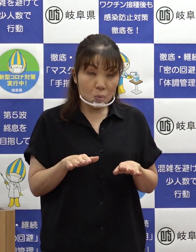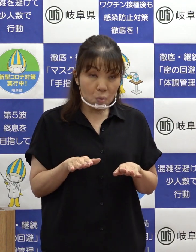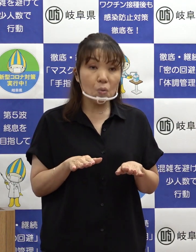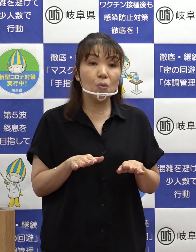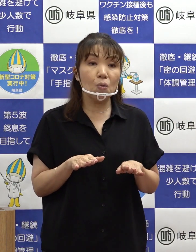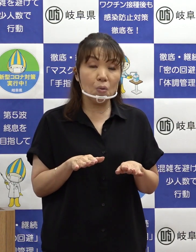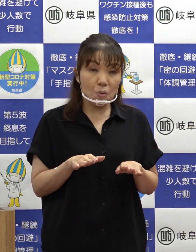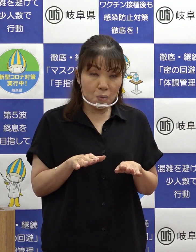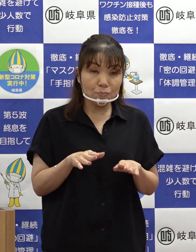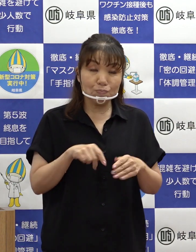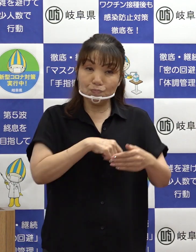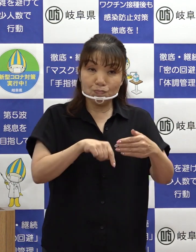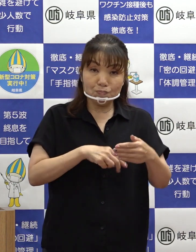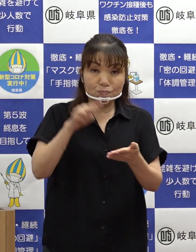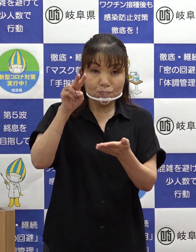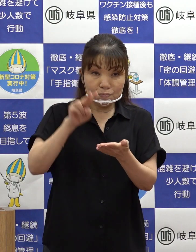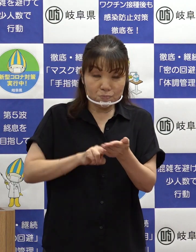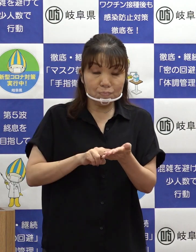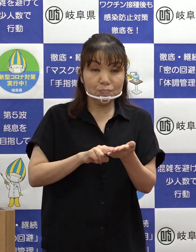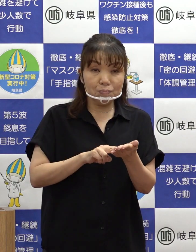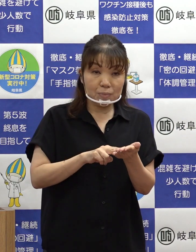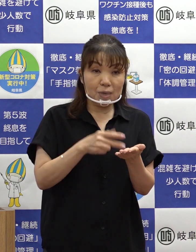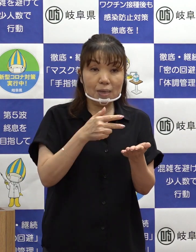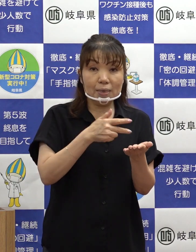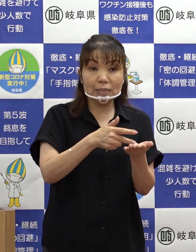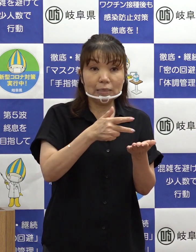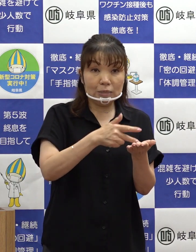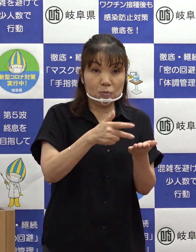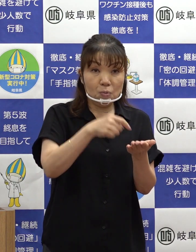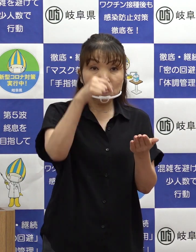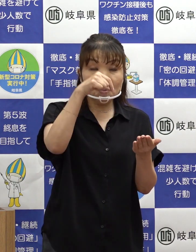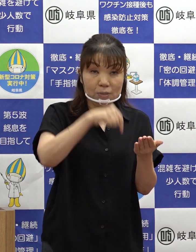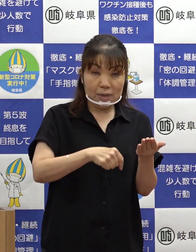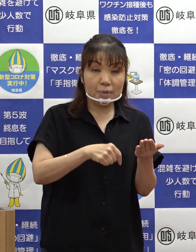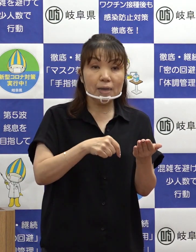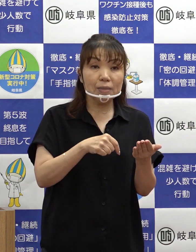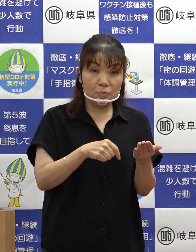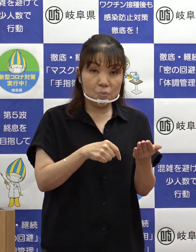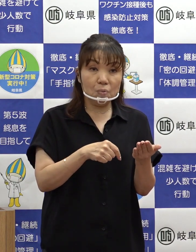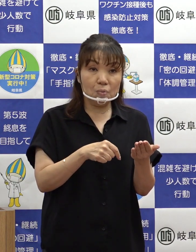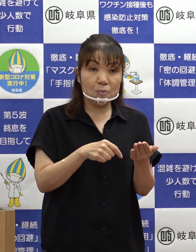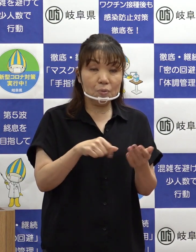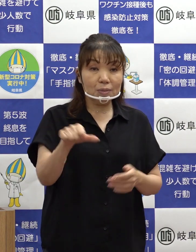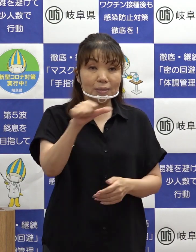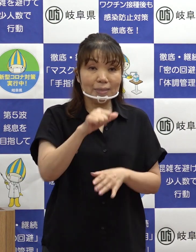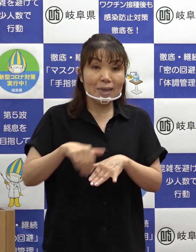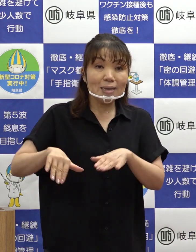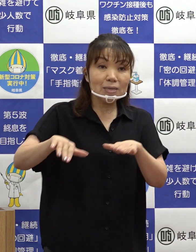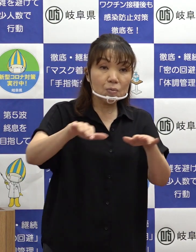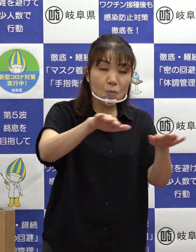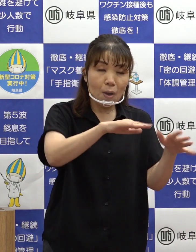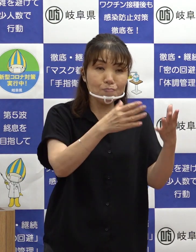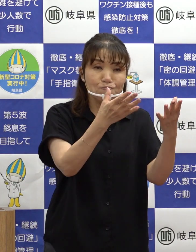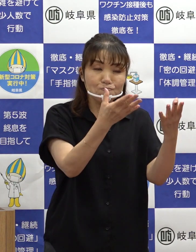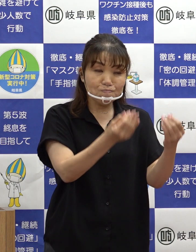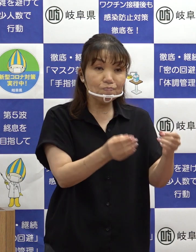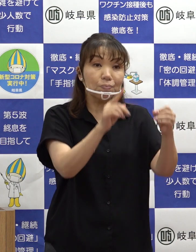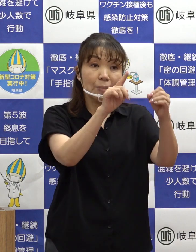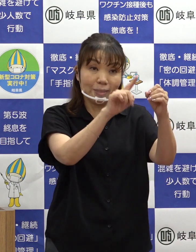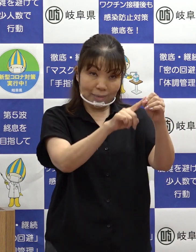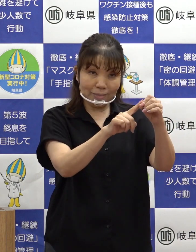サスを得ましたのが、この資料、もう一つの資料の、第5波収束を目指してということでござい